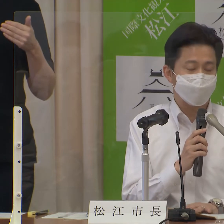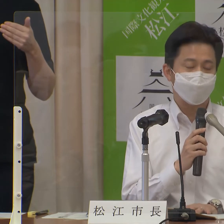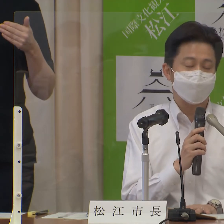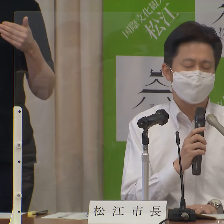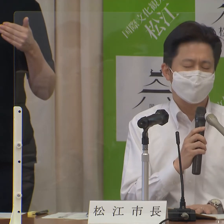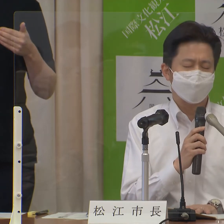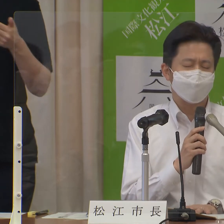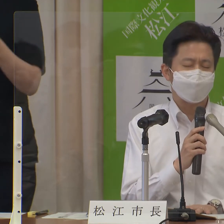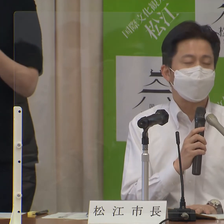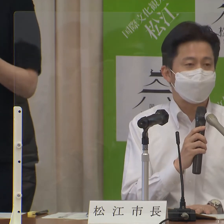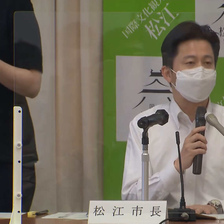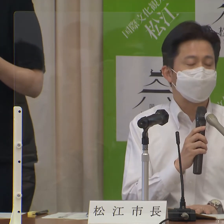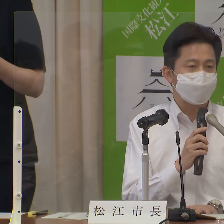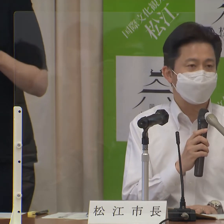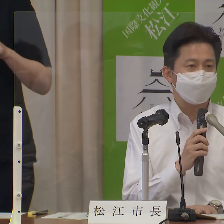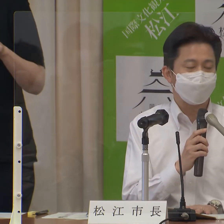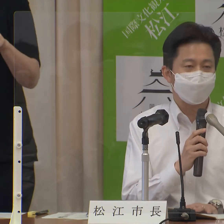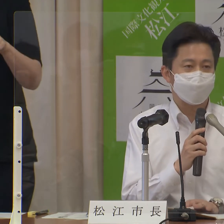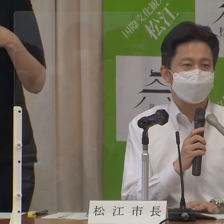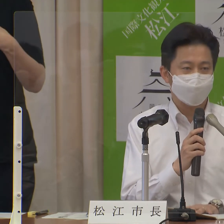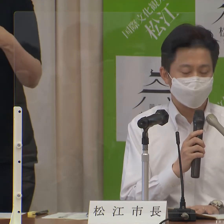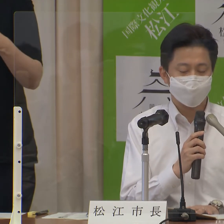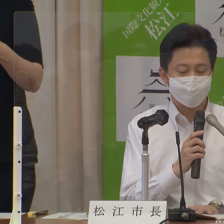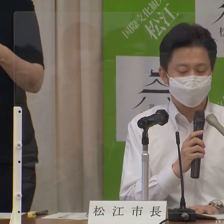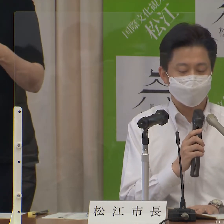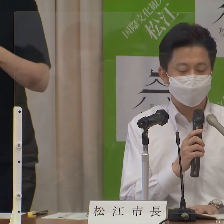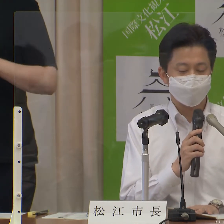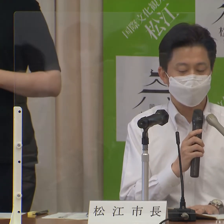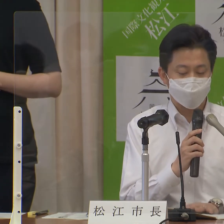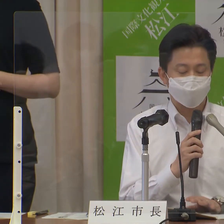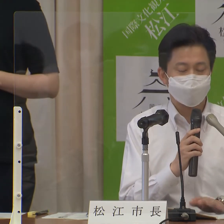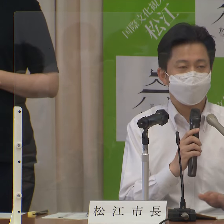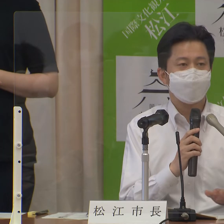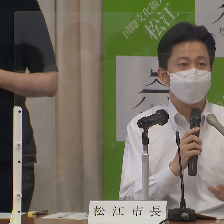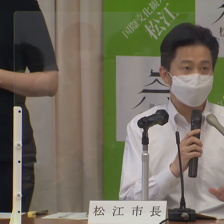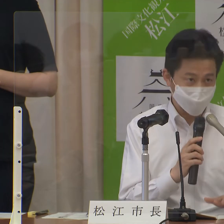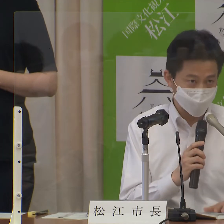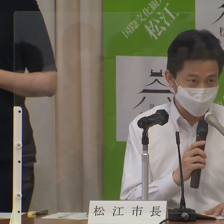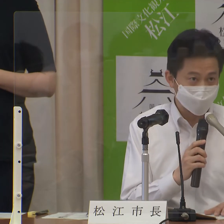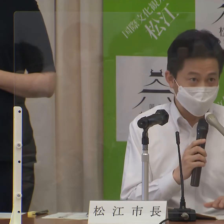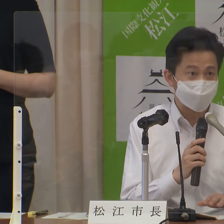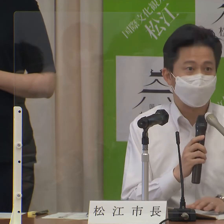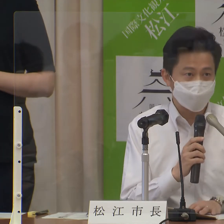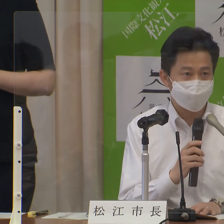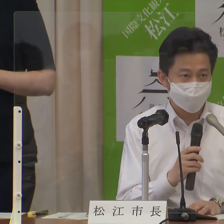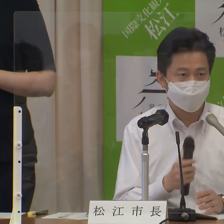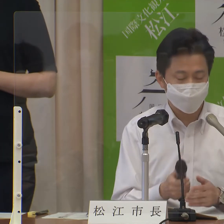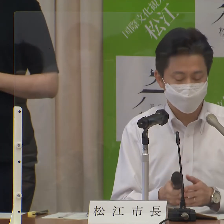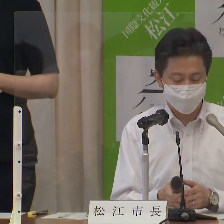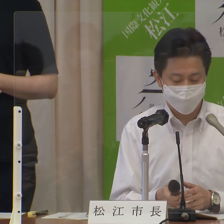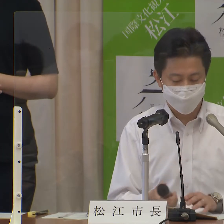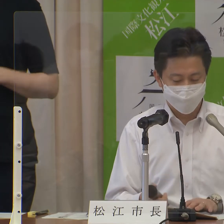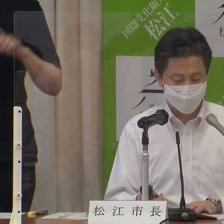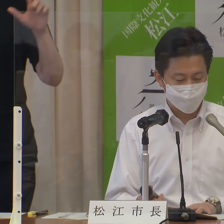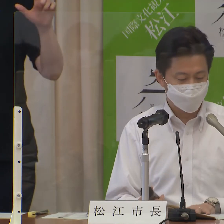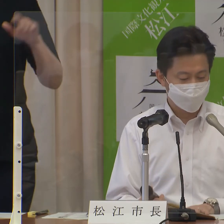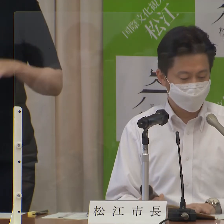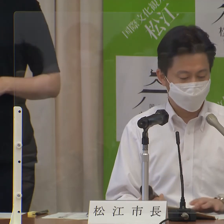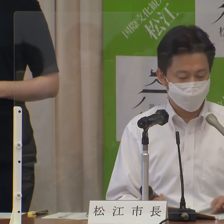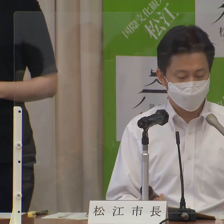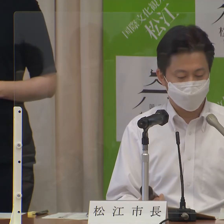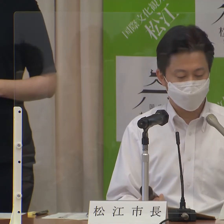け、まあ、開催をですね、通常通りできるような形には持っていきたいというふうには考えております。 わかり